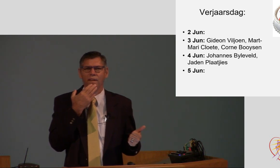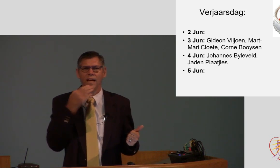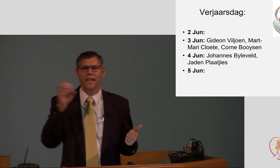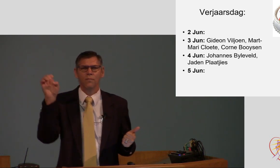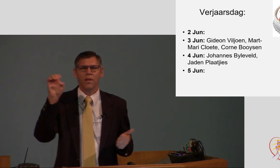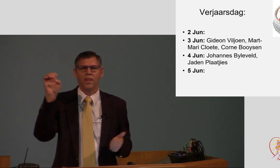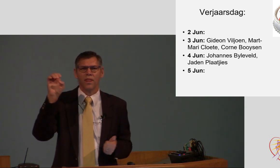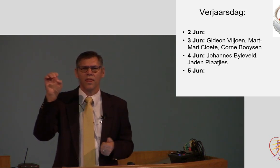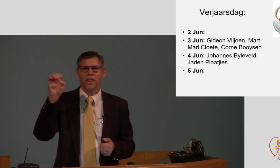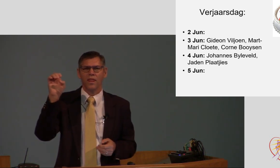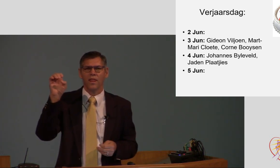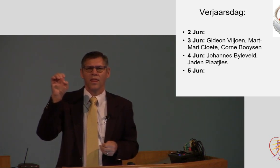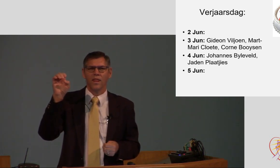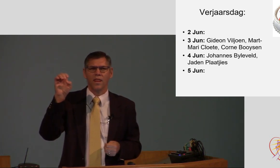Elizabeth.